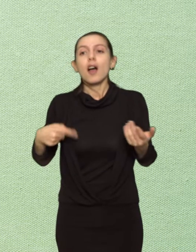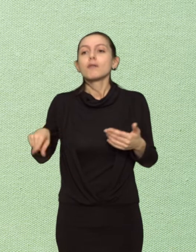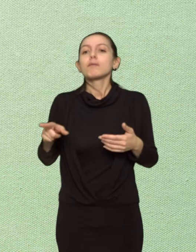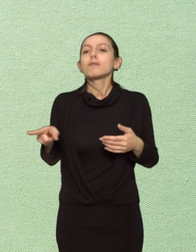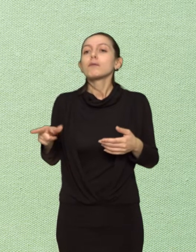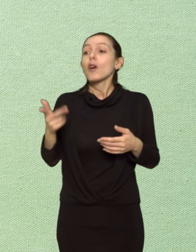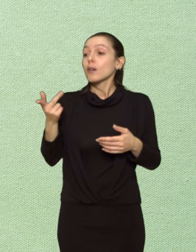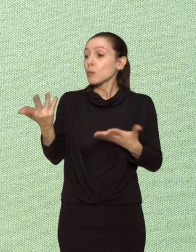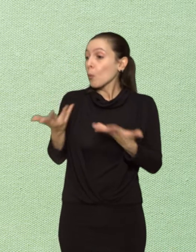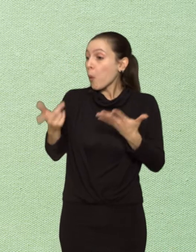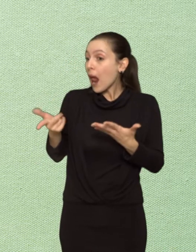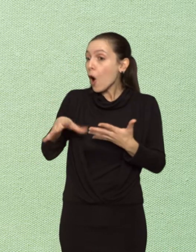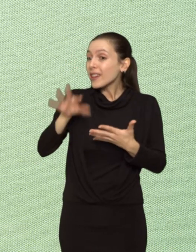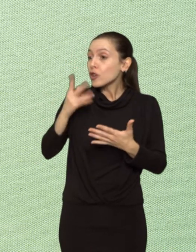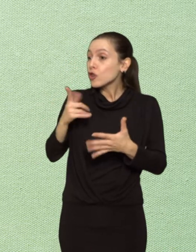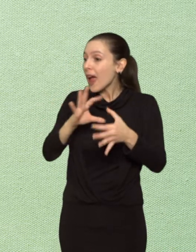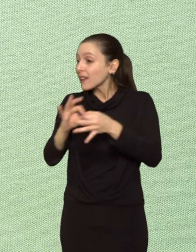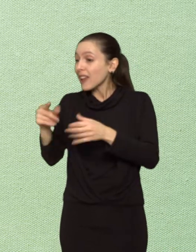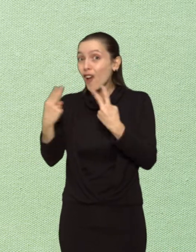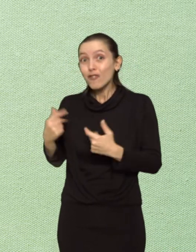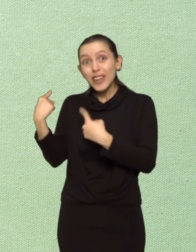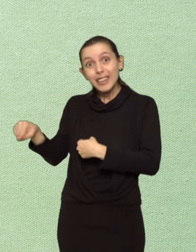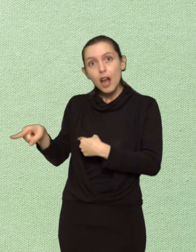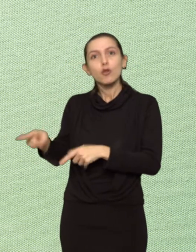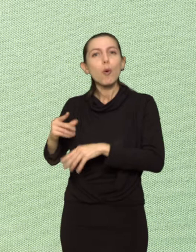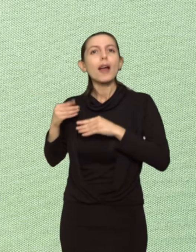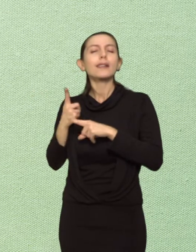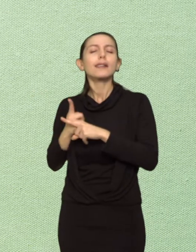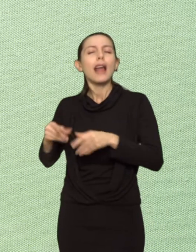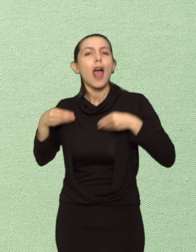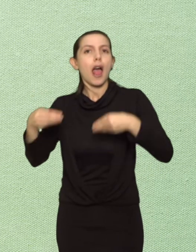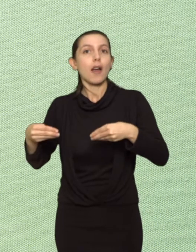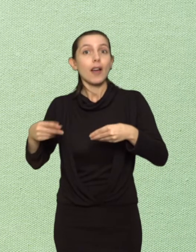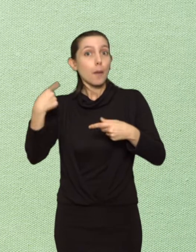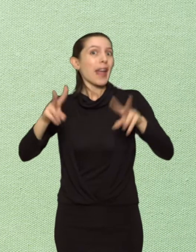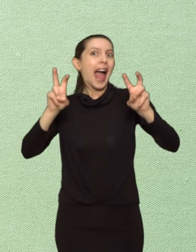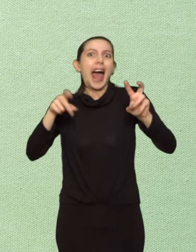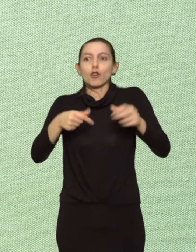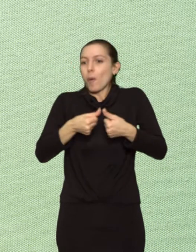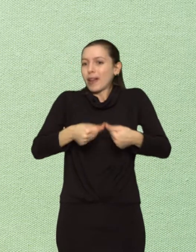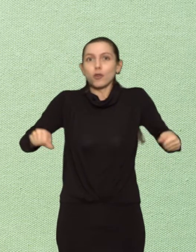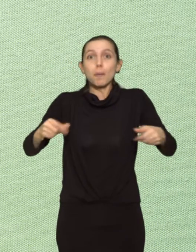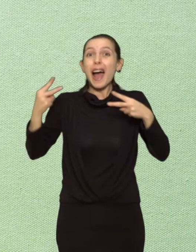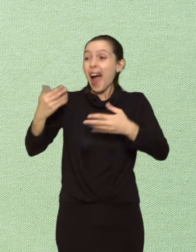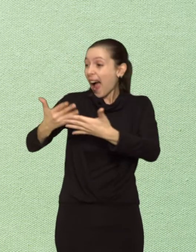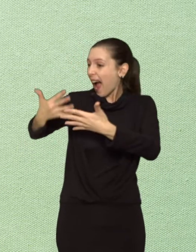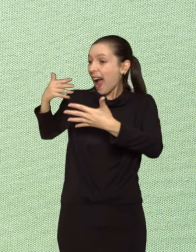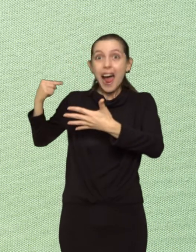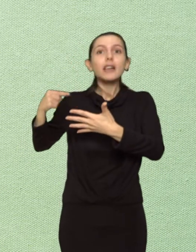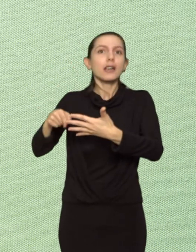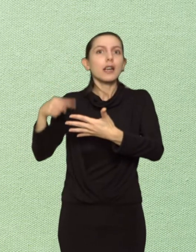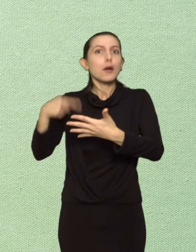scelte che le riguardano, che è un altro dei temi fondamentali e che ha visto in questi anni uno